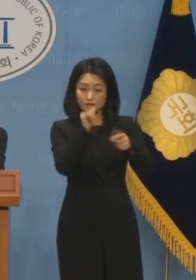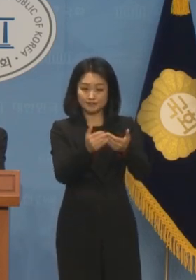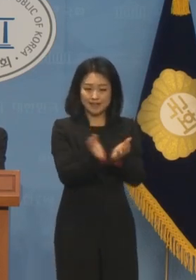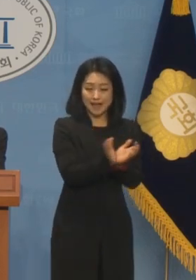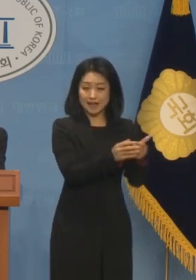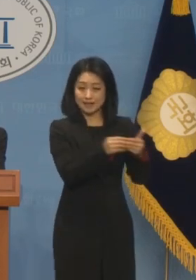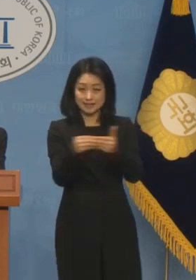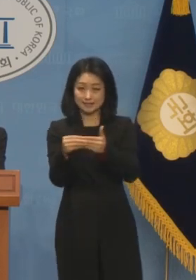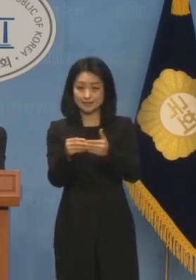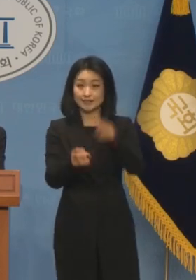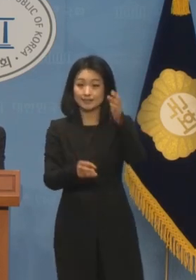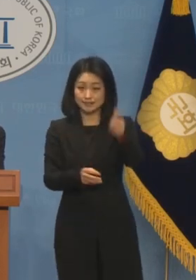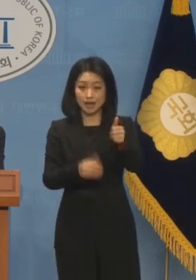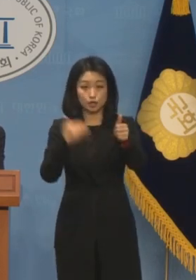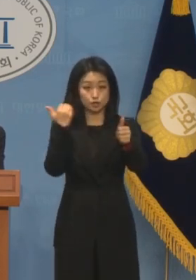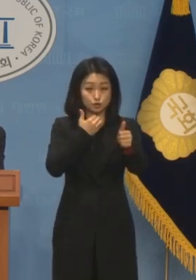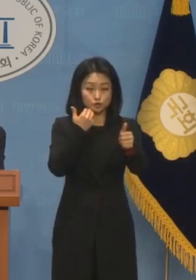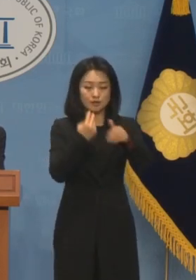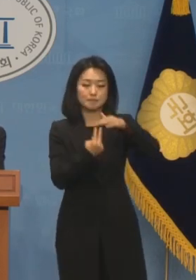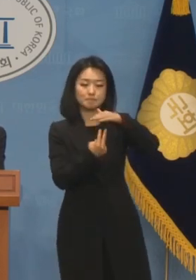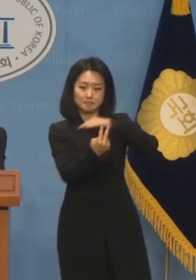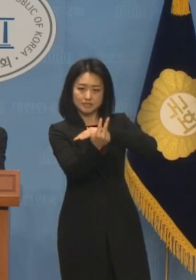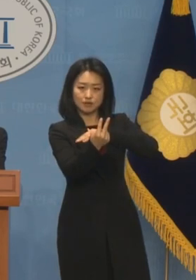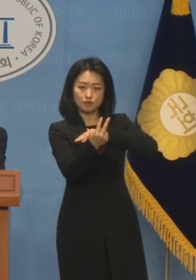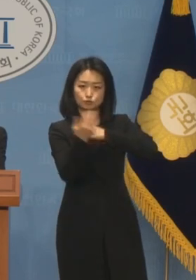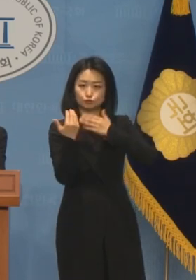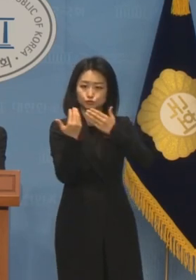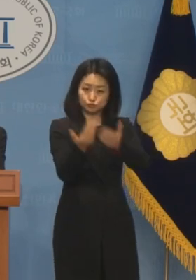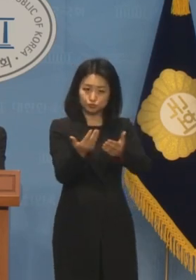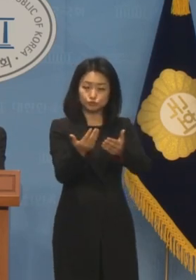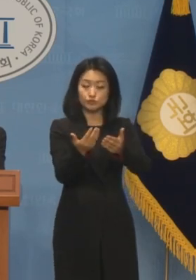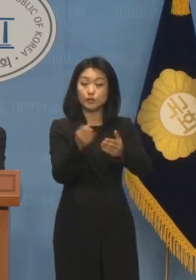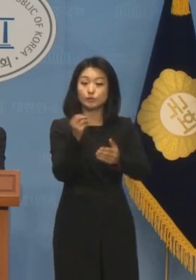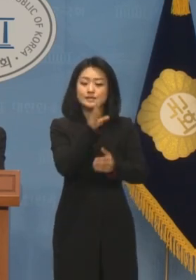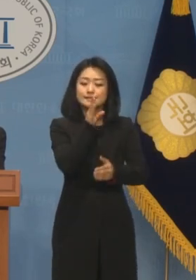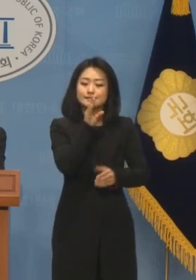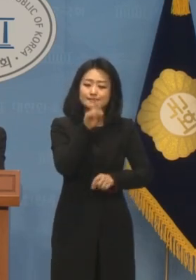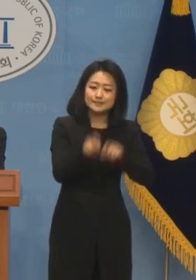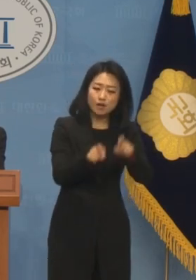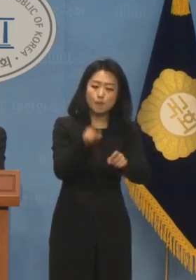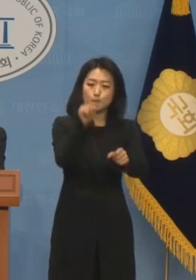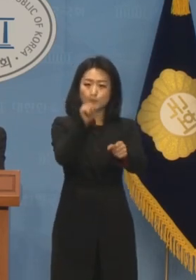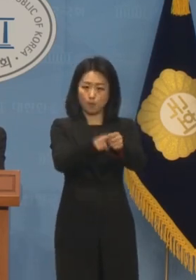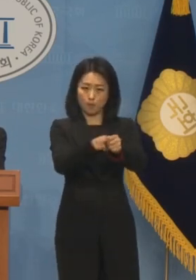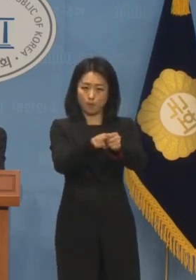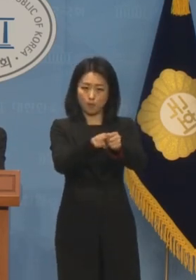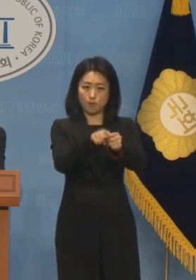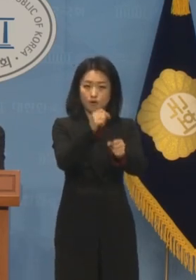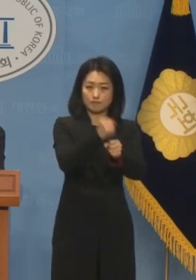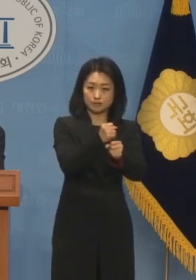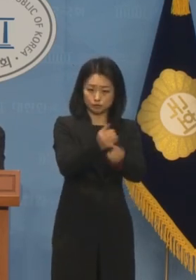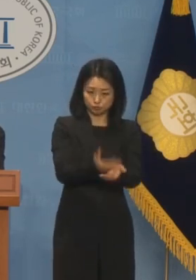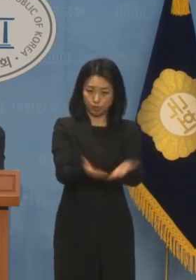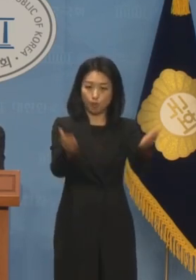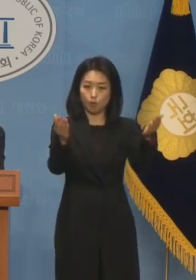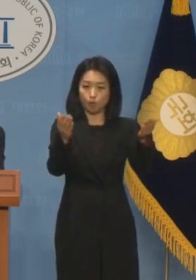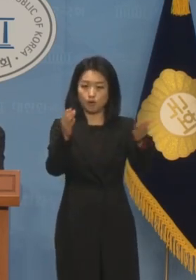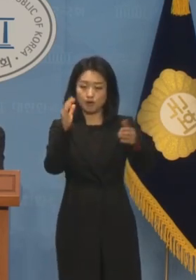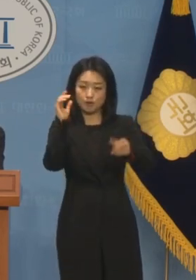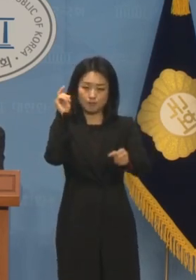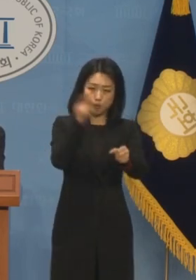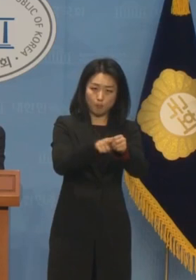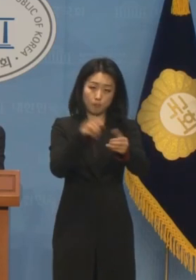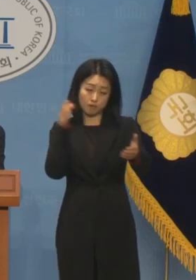이끌 대표는 미래 비전을 제시하고 실천할 목표를 설정하며 이를